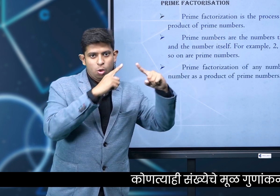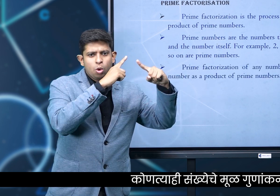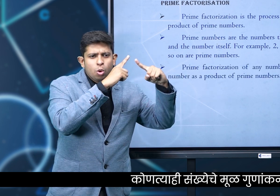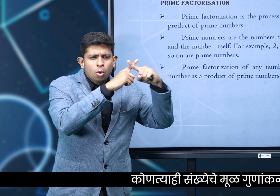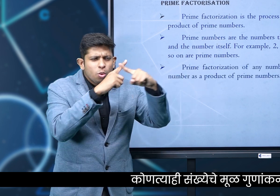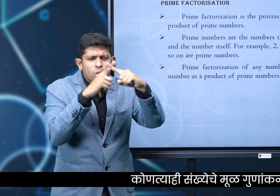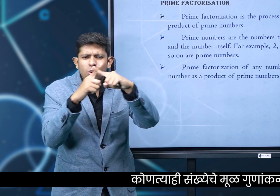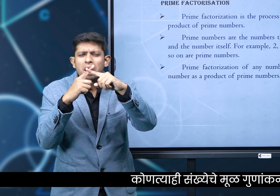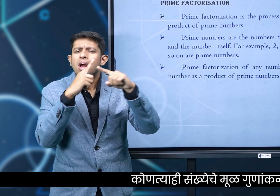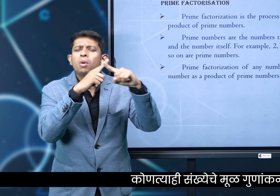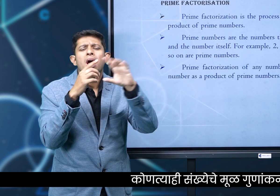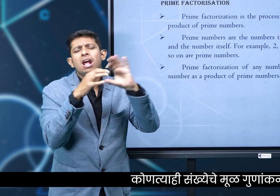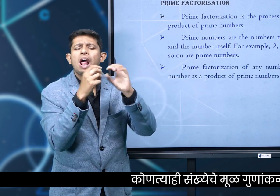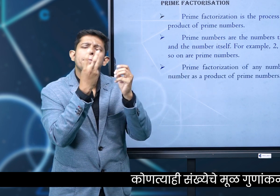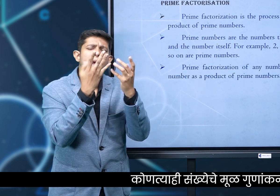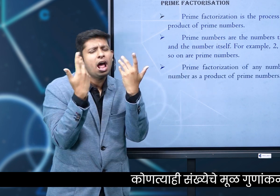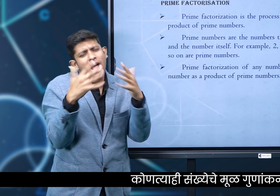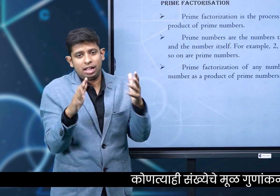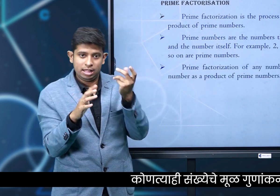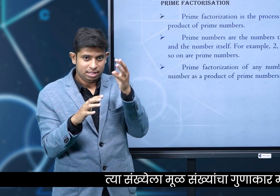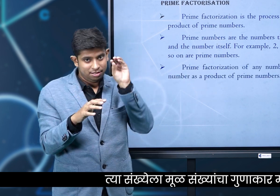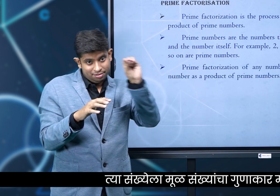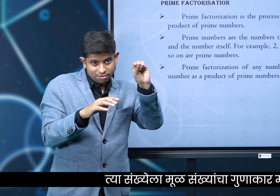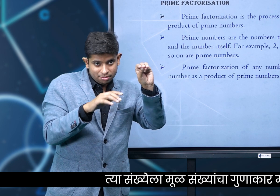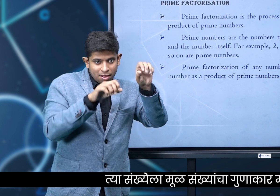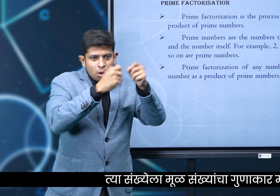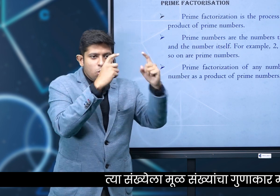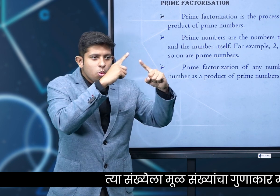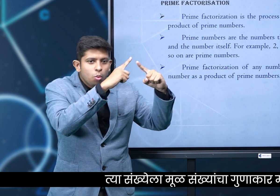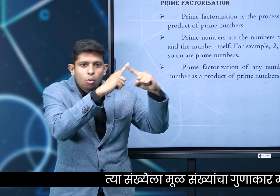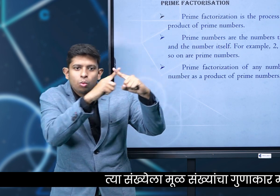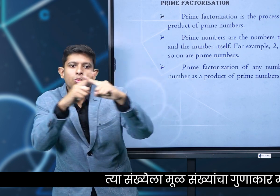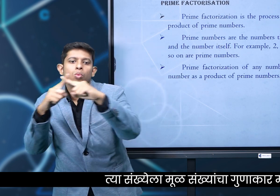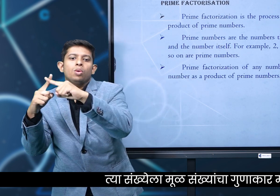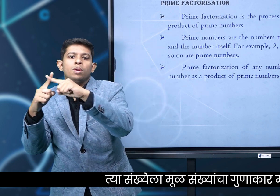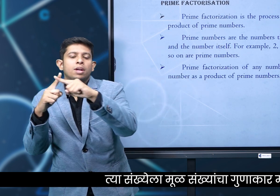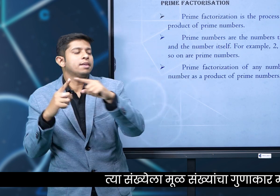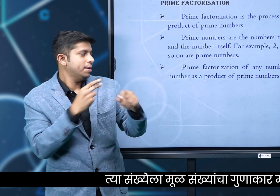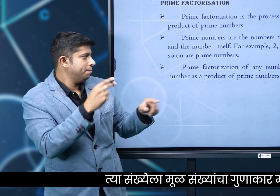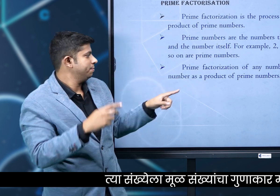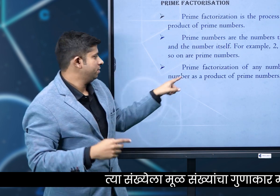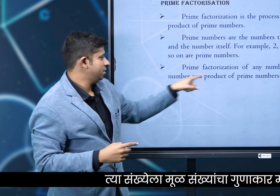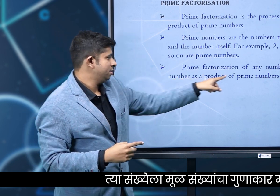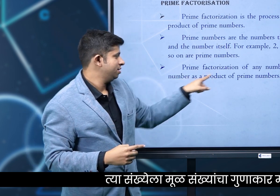कोणत्याही संख्येचे मूळ गुणांकन म्हणजे त्या संख्येला मूळ संख्यांचा गुणाकार म्हणून दर्शवणे.